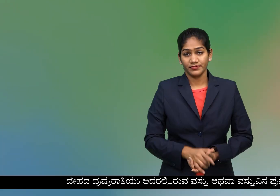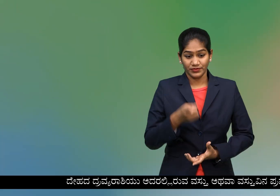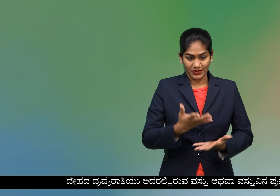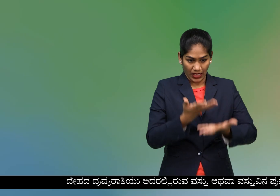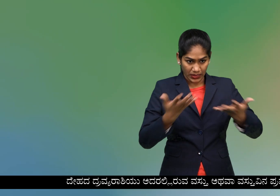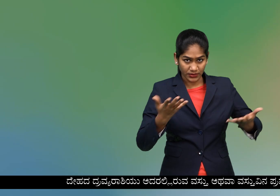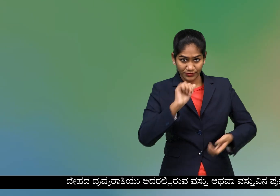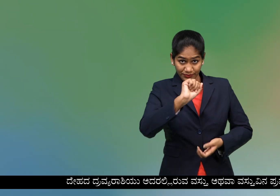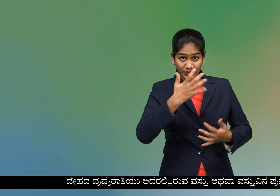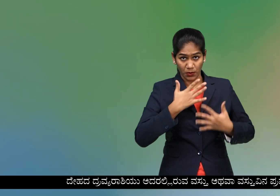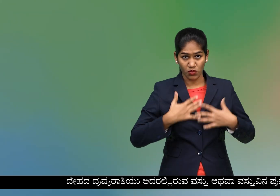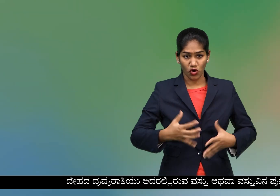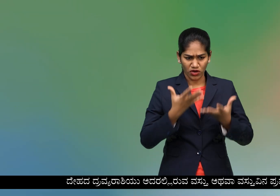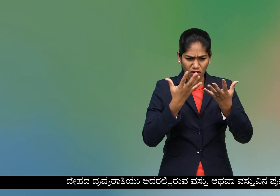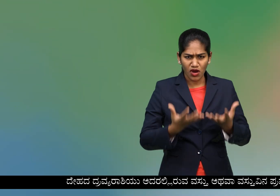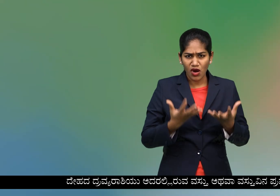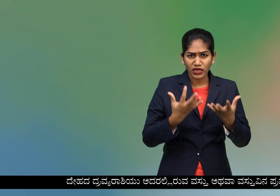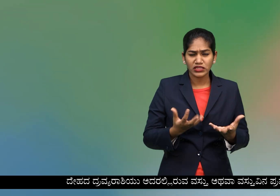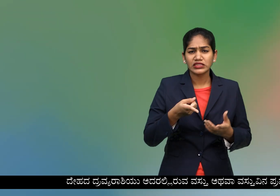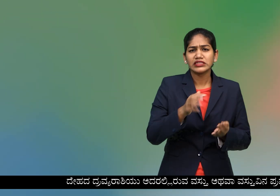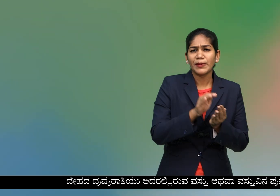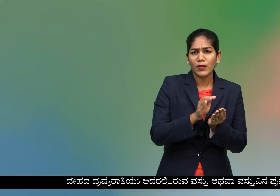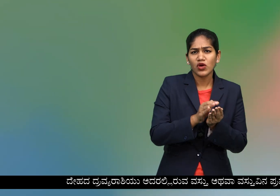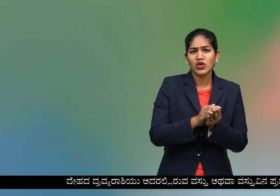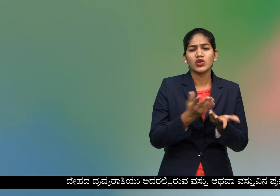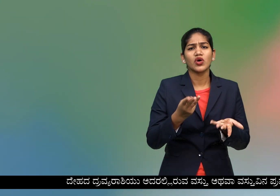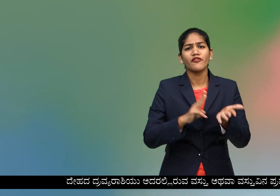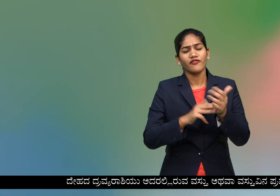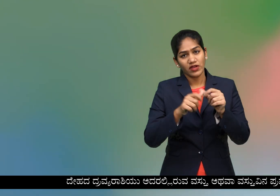ದೇಹದ ದ್ರವ್ಯರಾಶಿಯು ಅದರಲ್ಲಿರುವ ವಸ್ತು ಅಥವಾ ವಸ್ತುವಿನ ಪ್ರಮಾಣವಾಗಿದೆ.